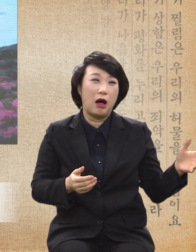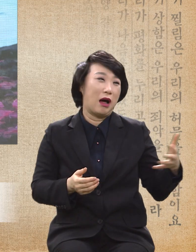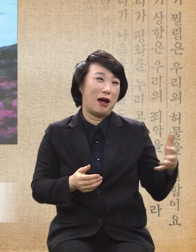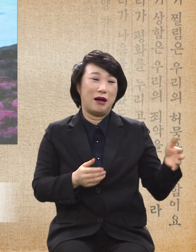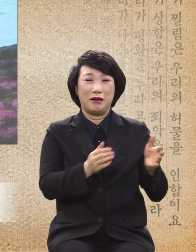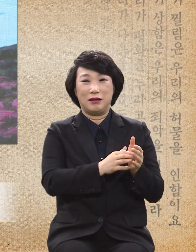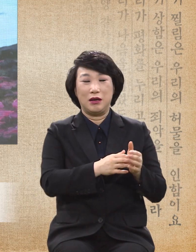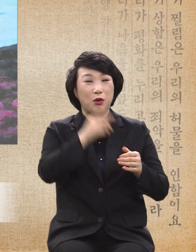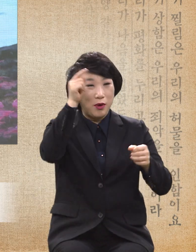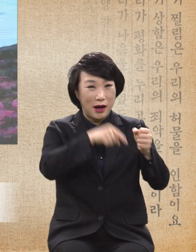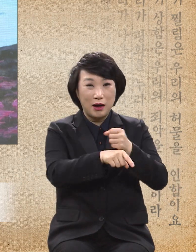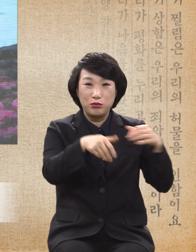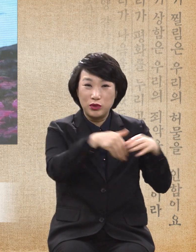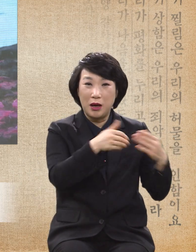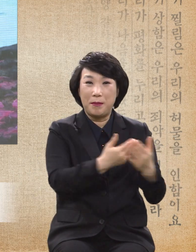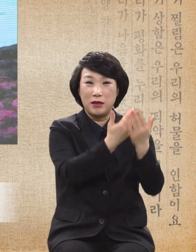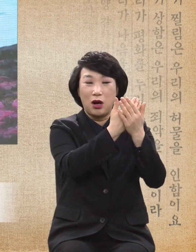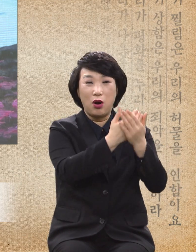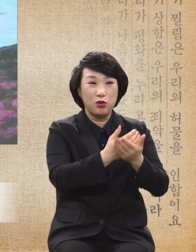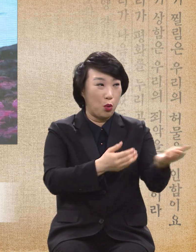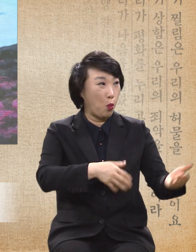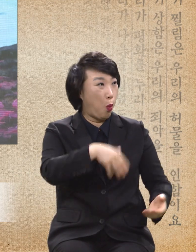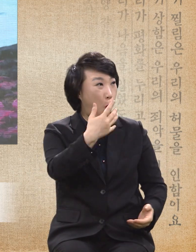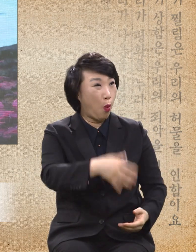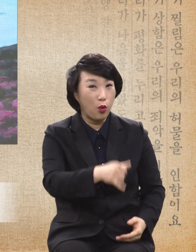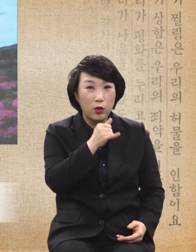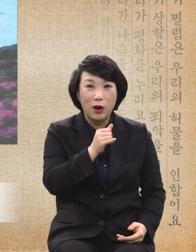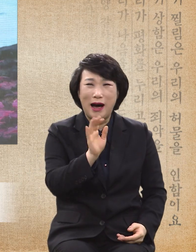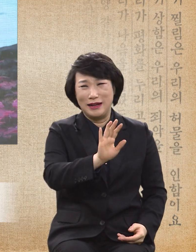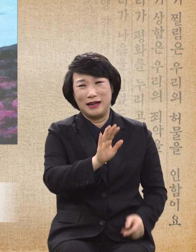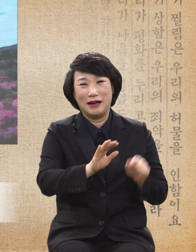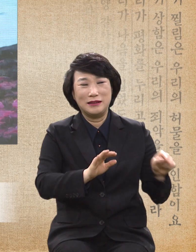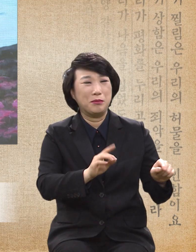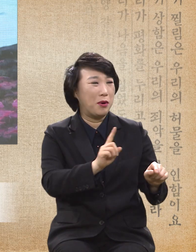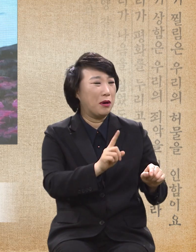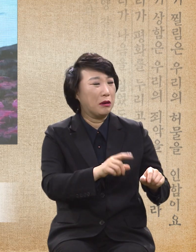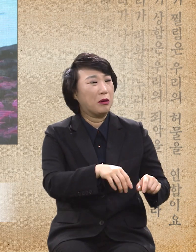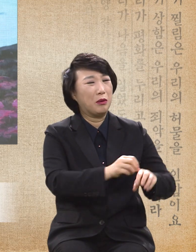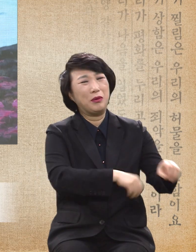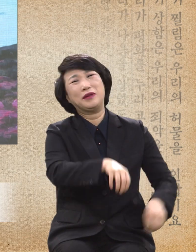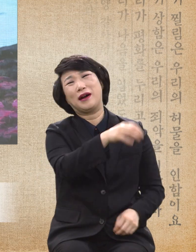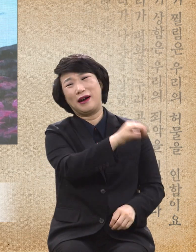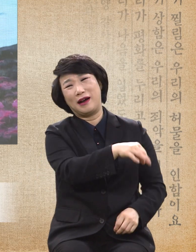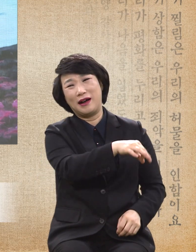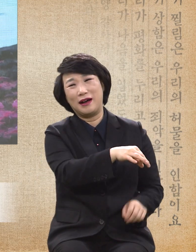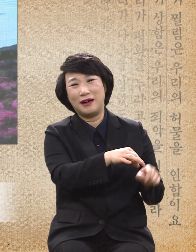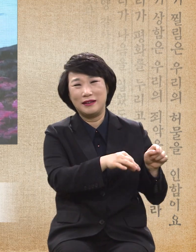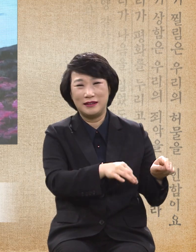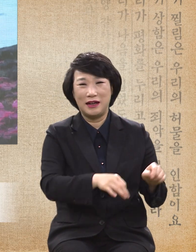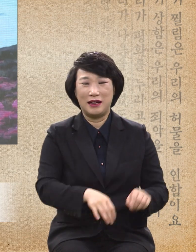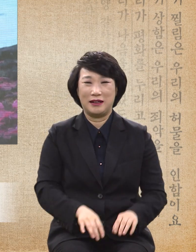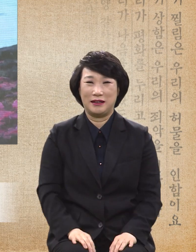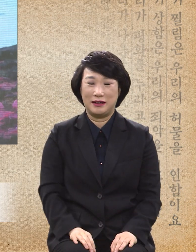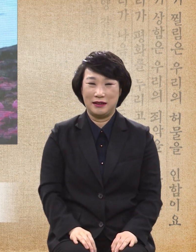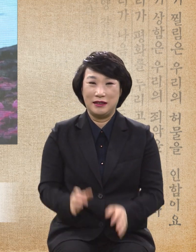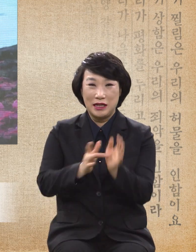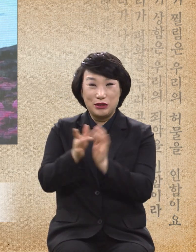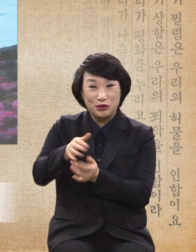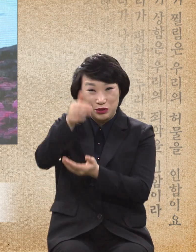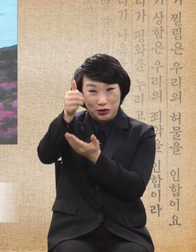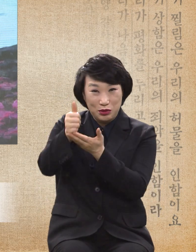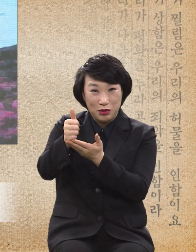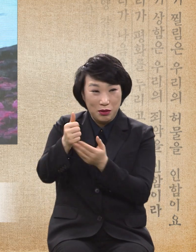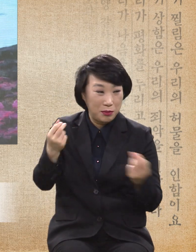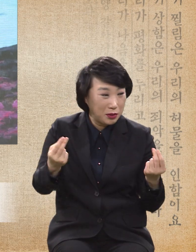과학 문명이 고도로 발달돼 대단한 것 같지만 실상은 하찮은 겁니다. 예수 그리스도